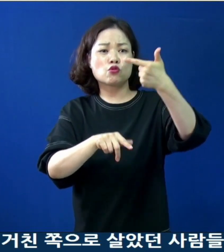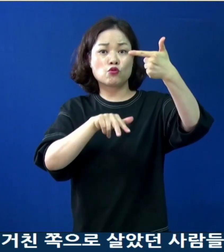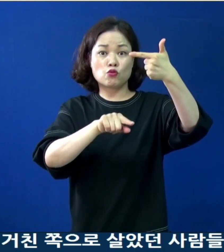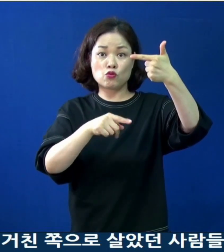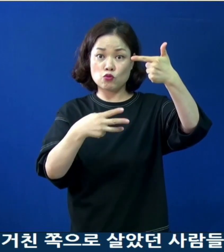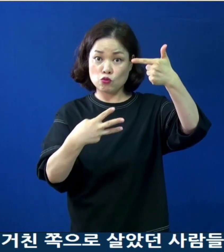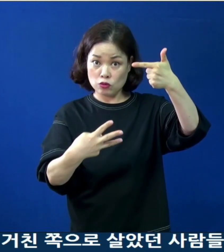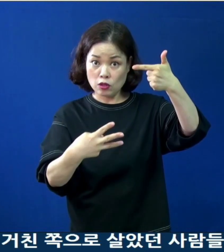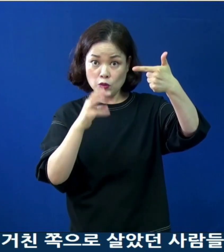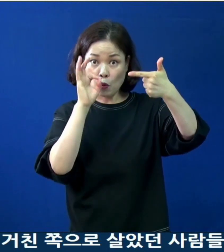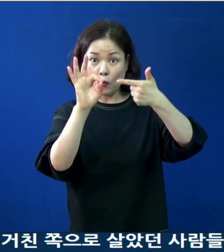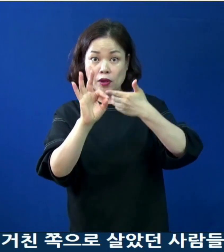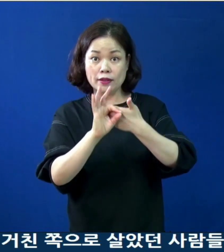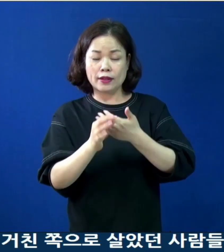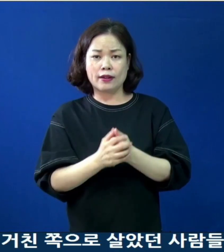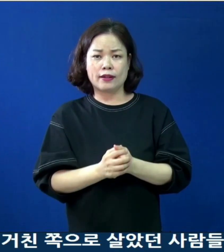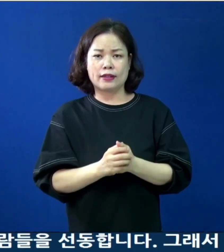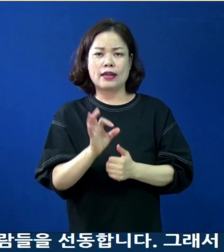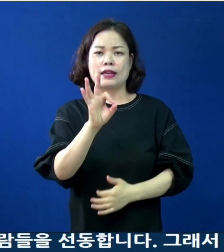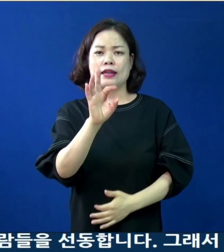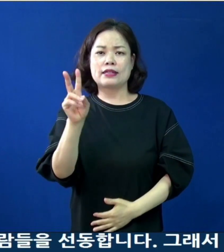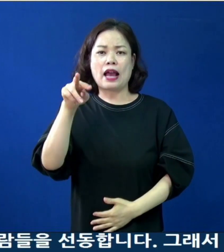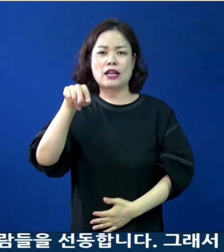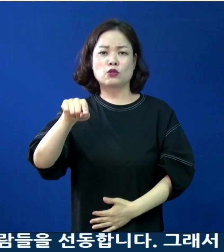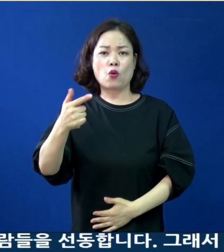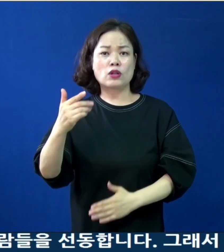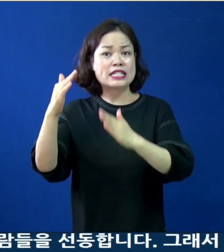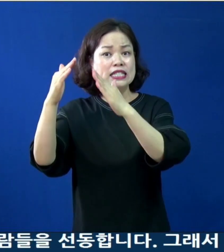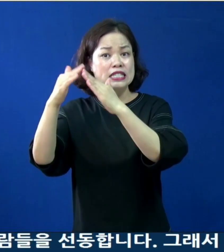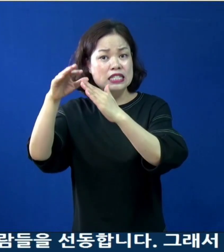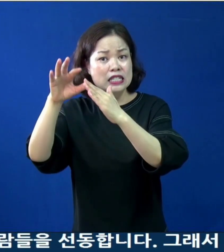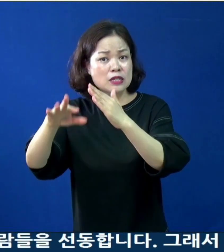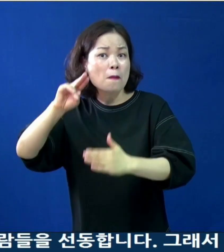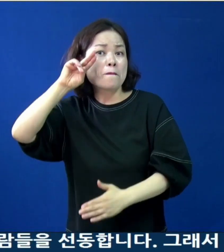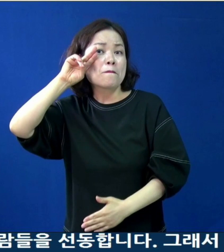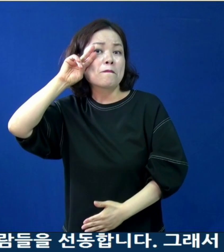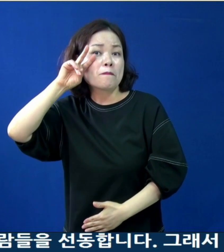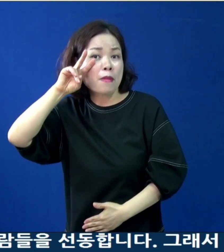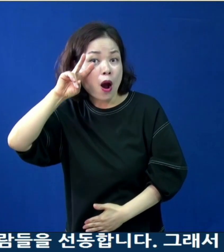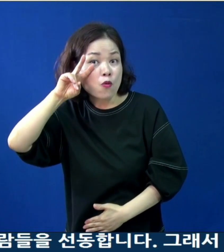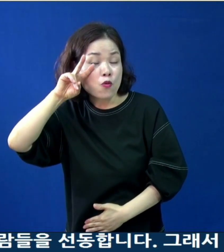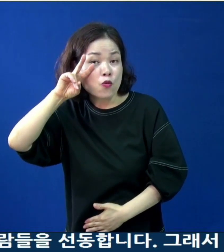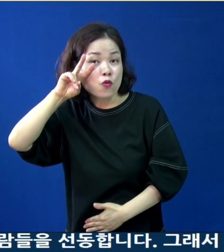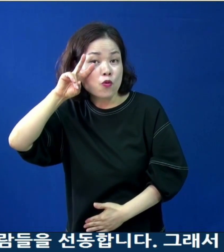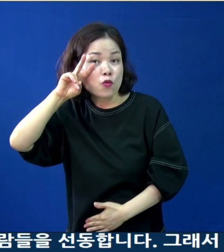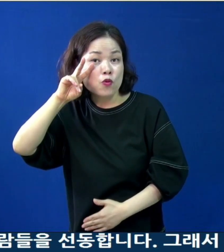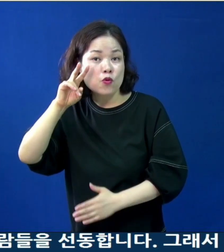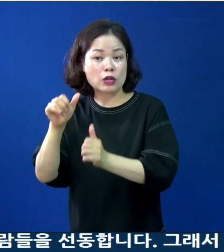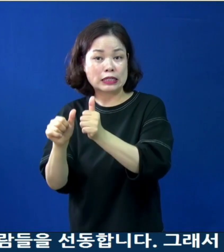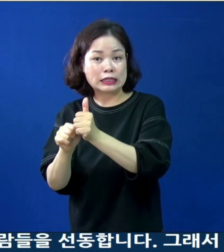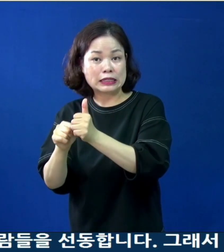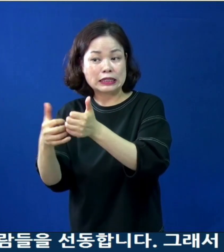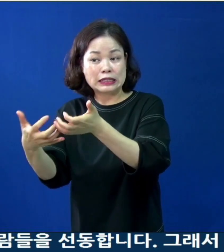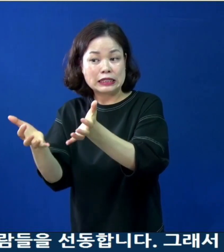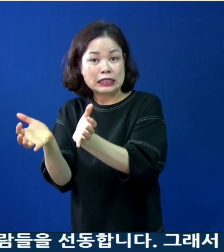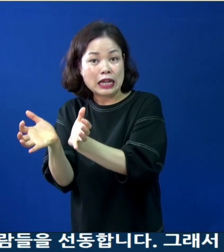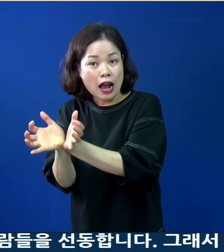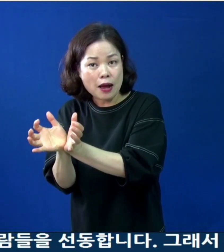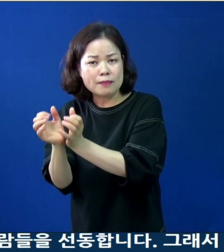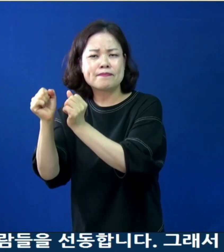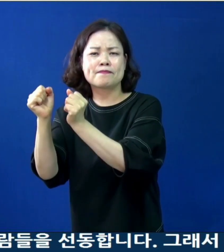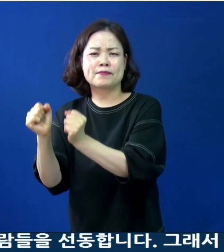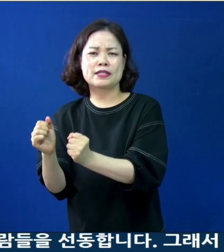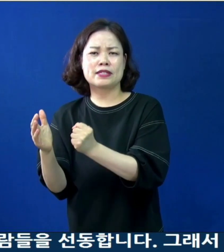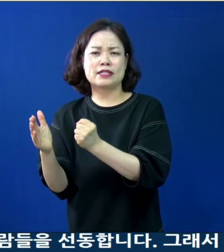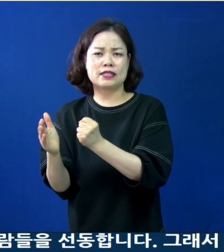보면 이 야손의 집에 바울 일행이 머물고 있기